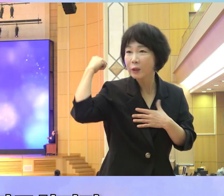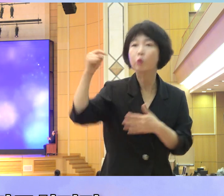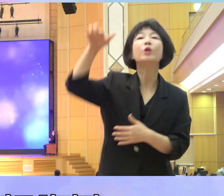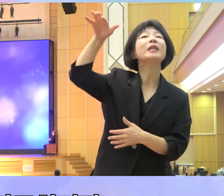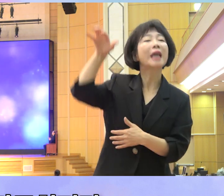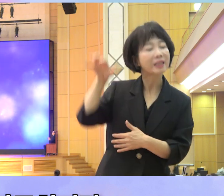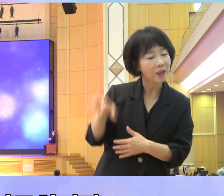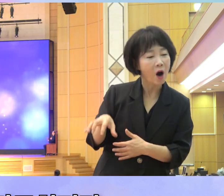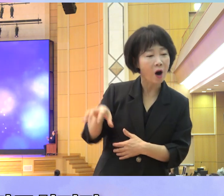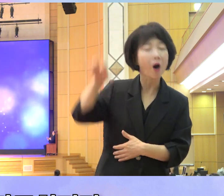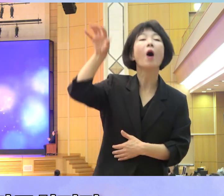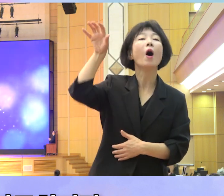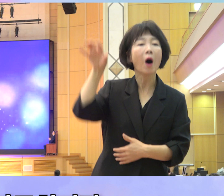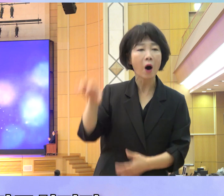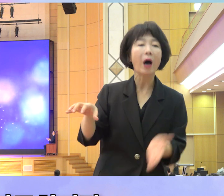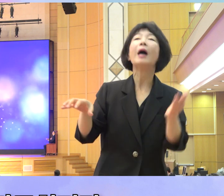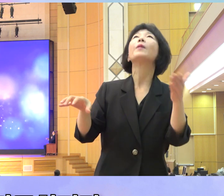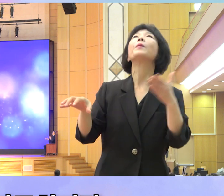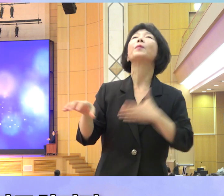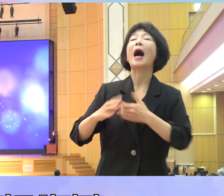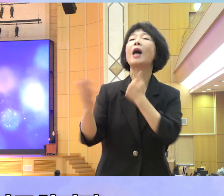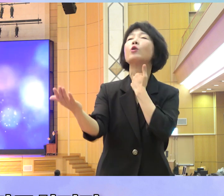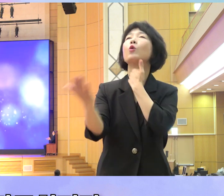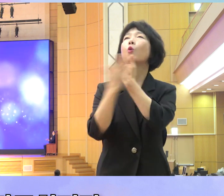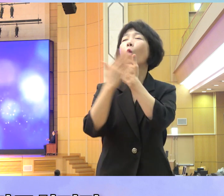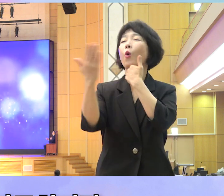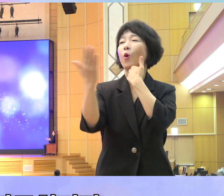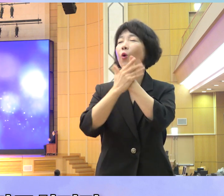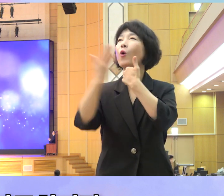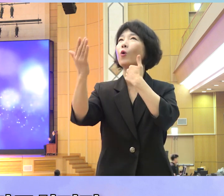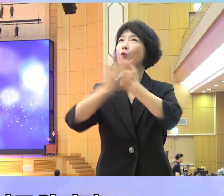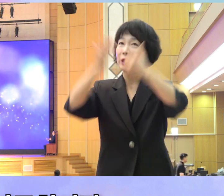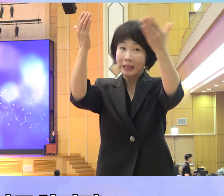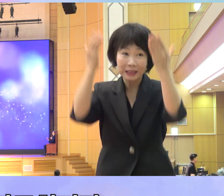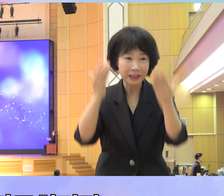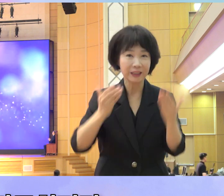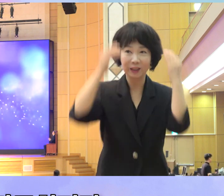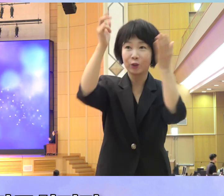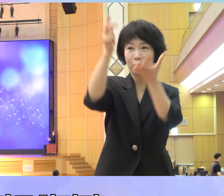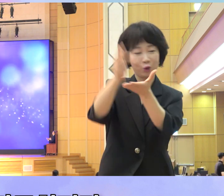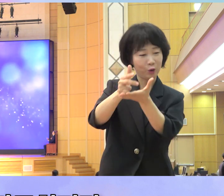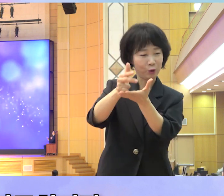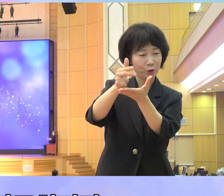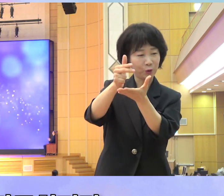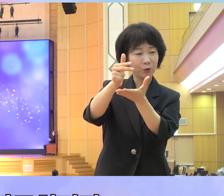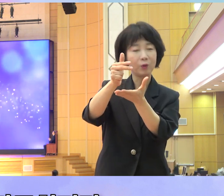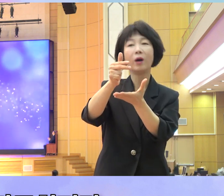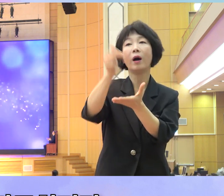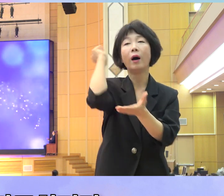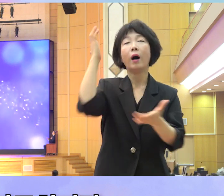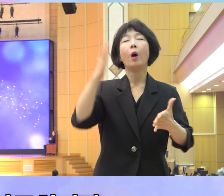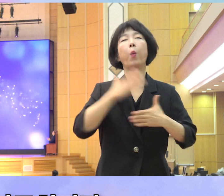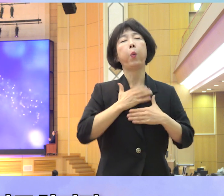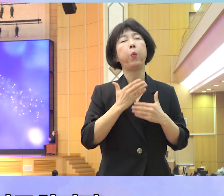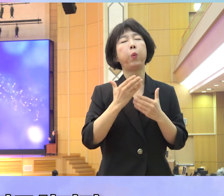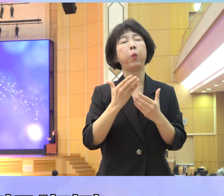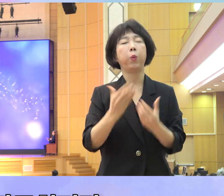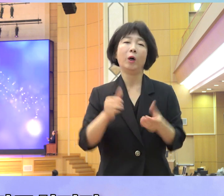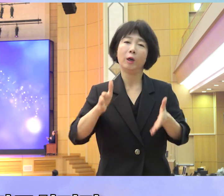나의 등 뒤에서 나를 도우시는 주,